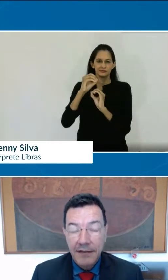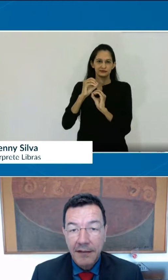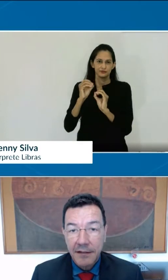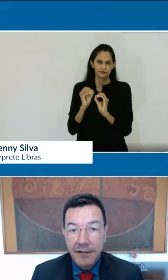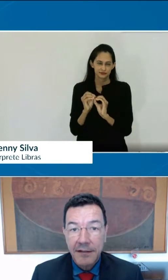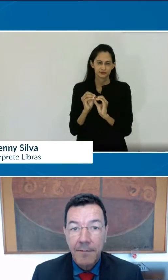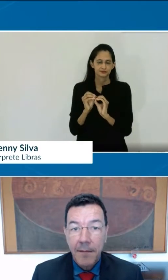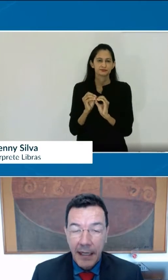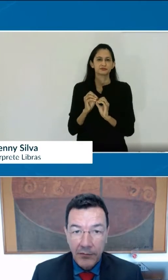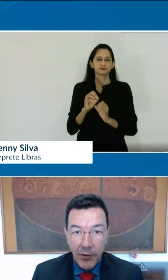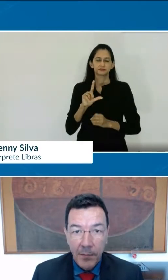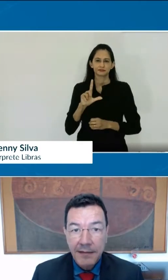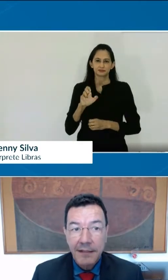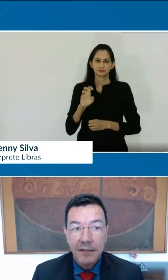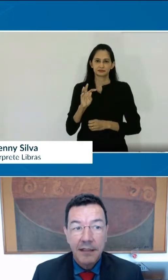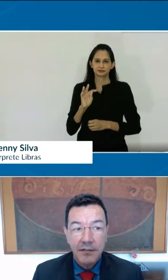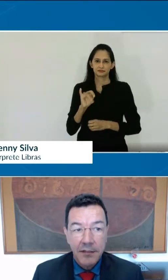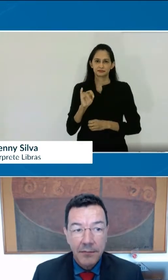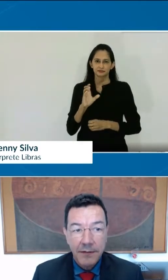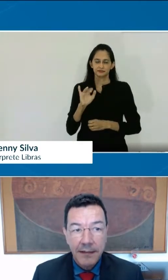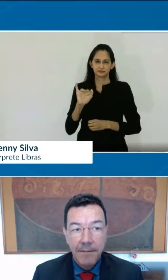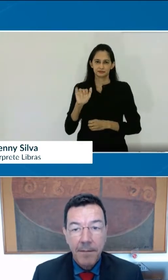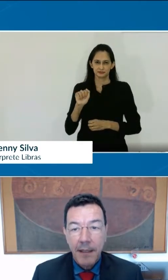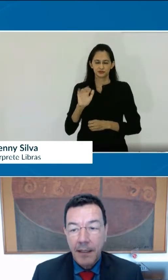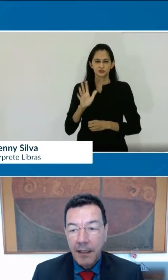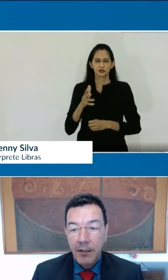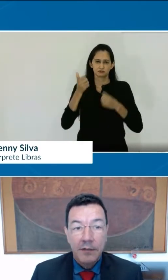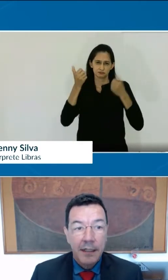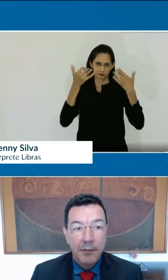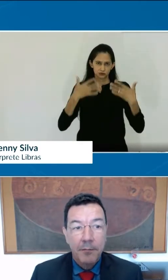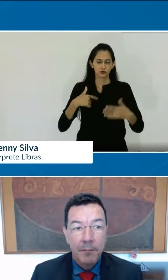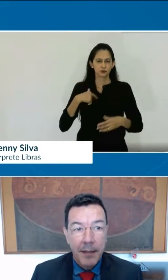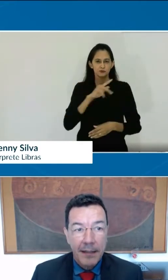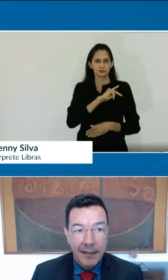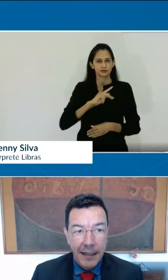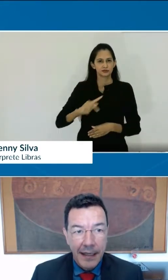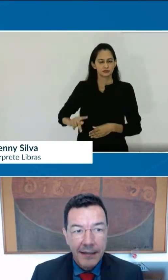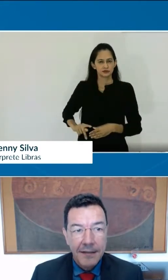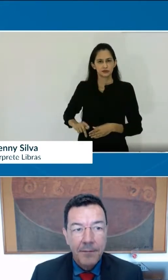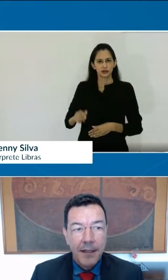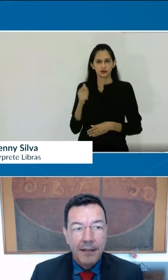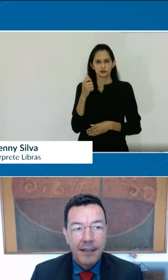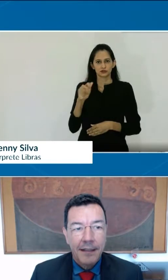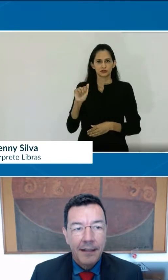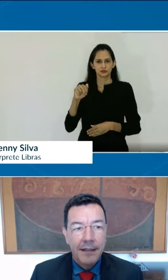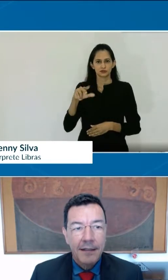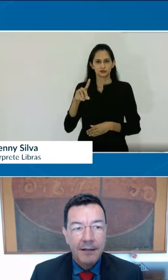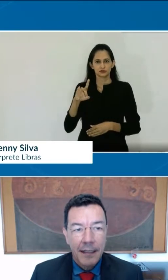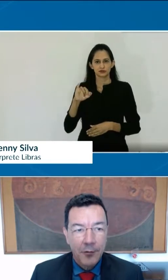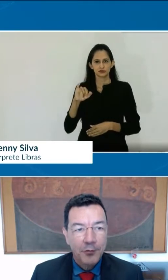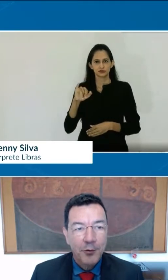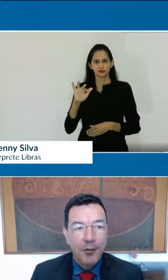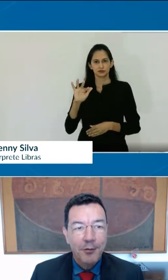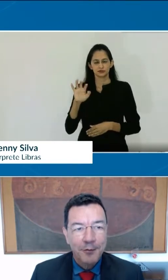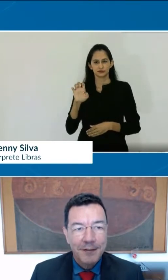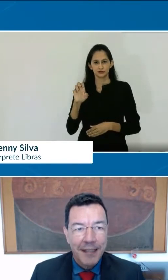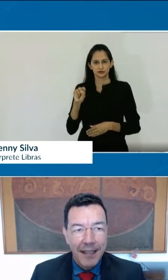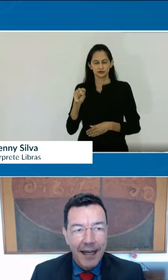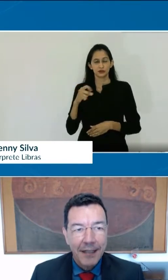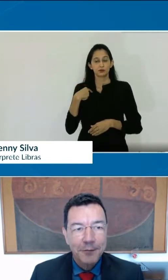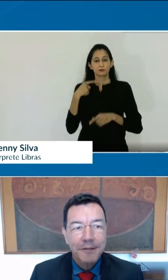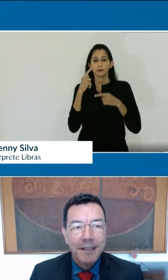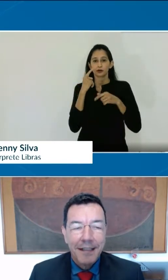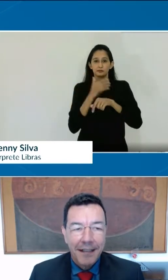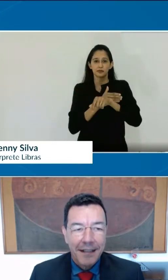como a Letícia disse, atual presidente da Andifes, né? Eu tenho pele clara, uso óculos